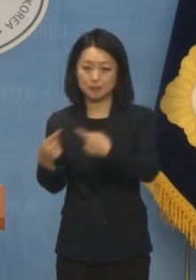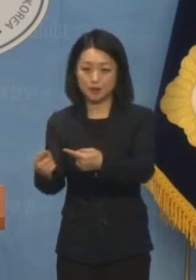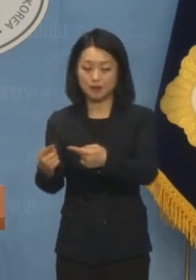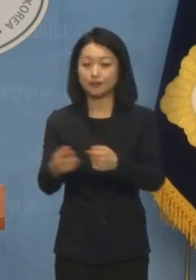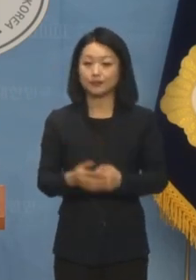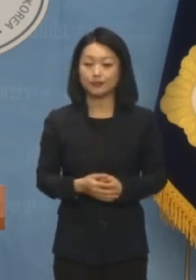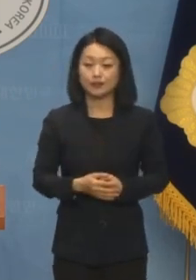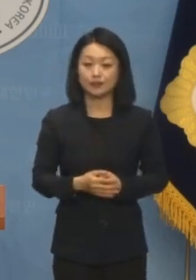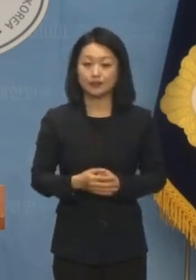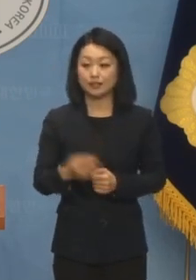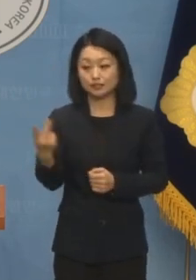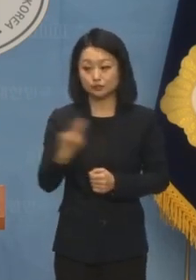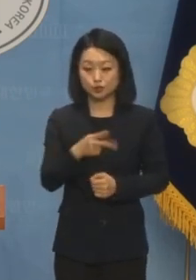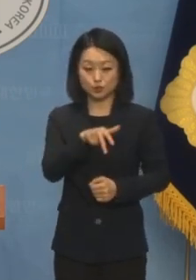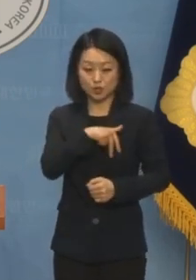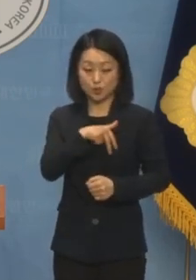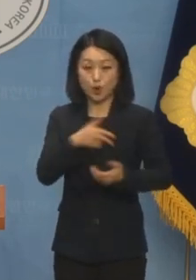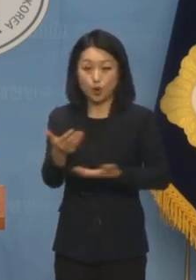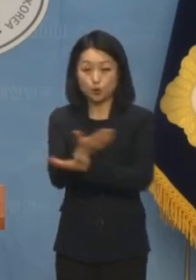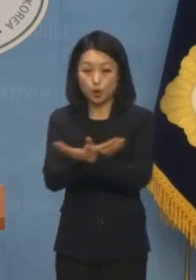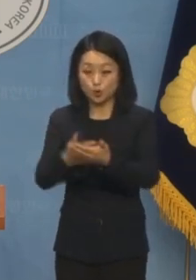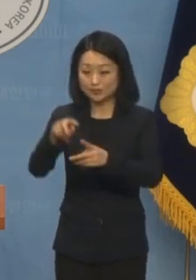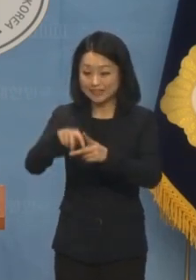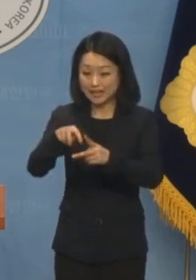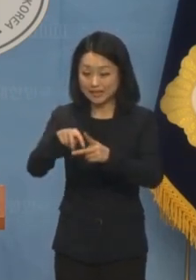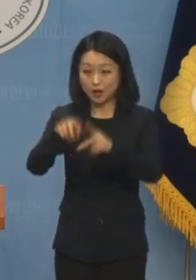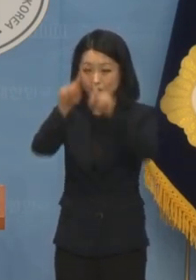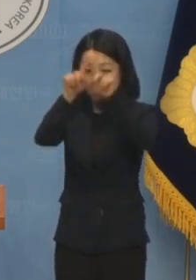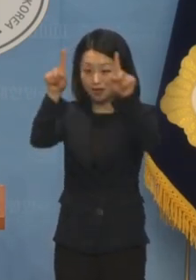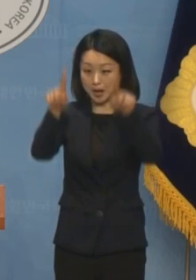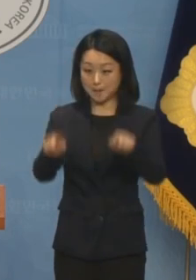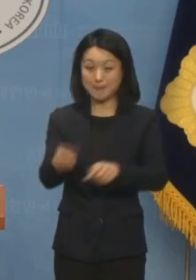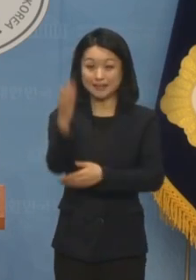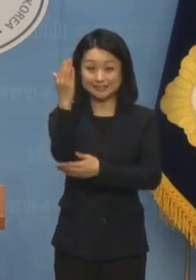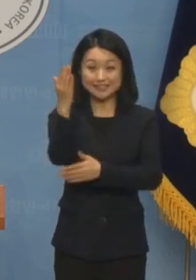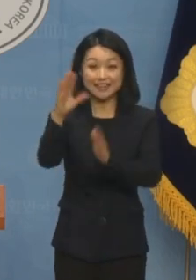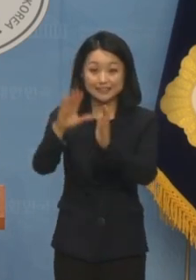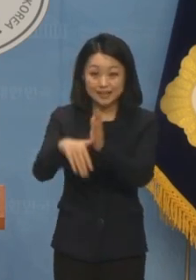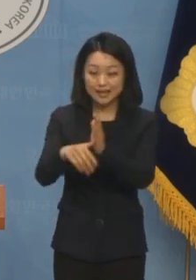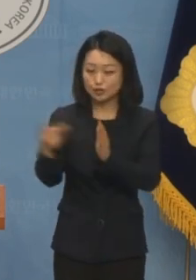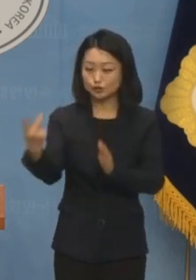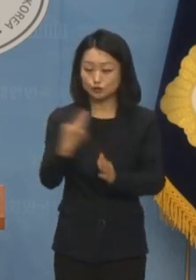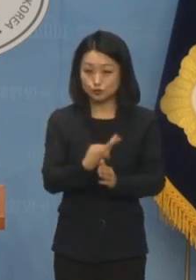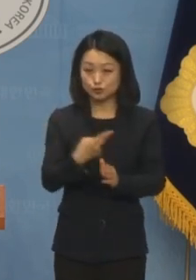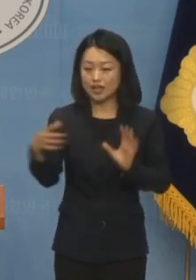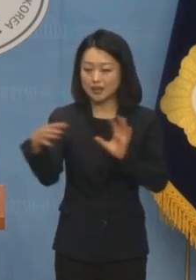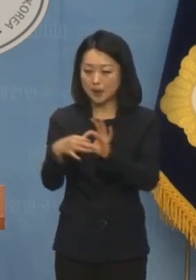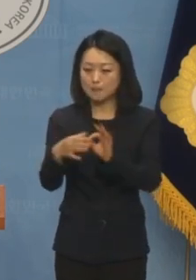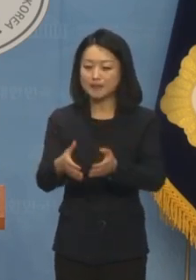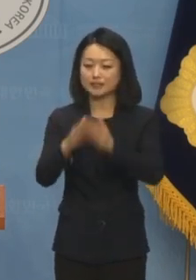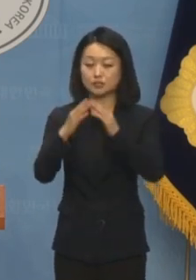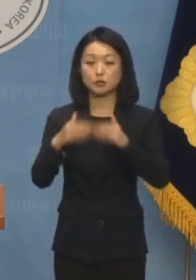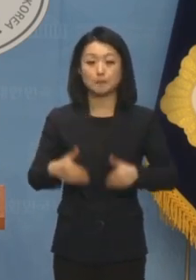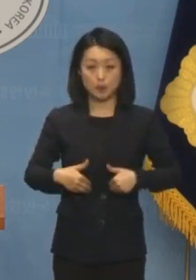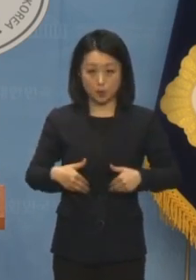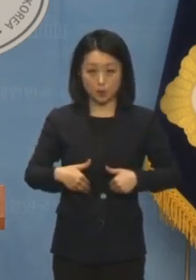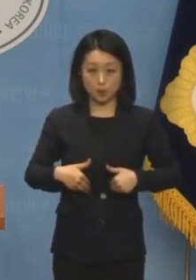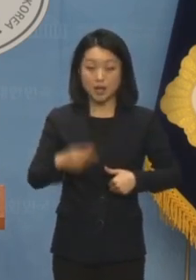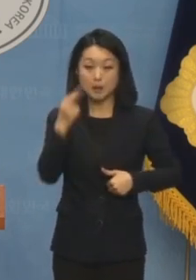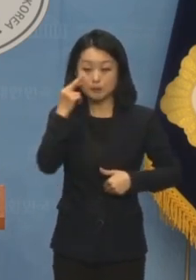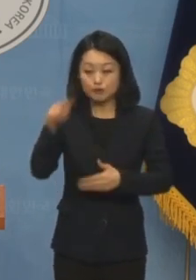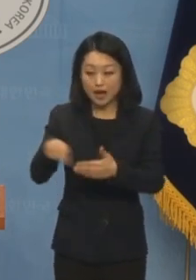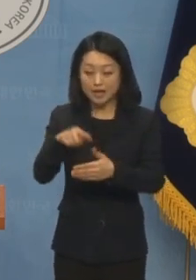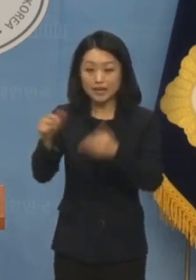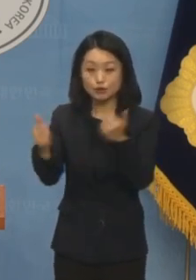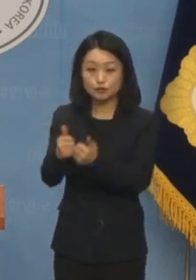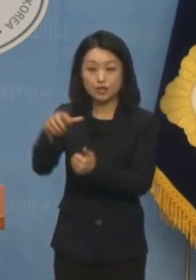국회의장은 한미 의회 교류센터 현판식에서 양국 의원 연맹 창설의 필요성을 강조하고 미의회 내에